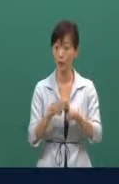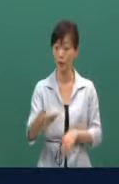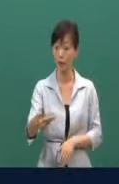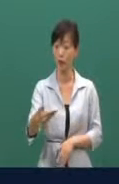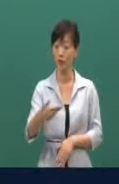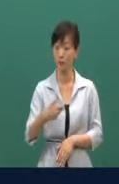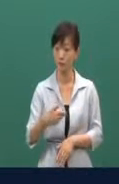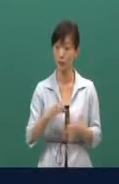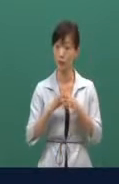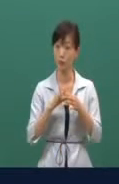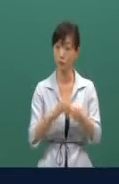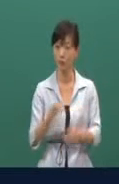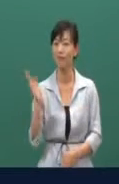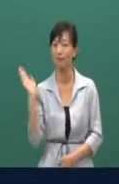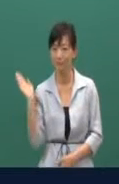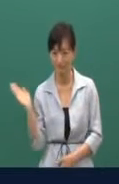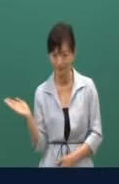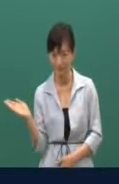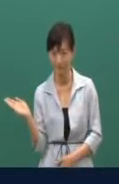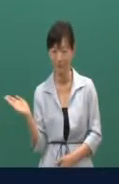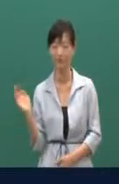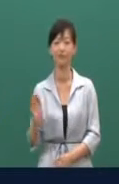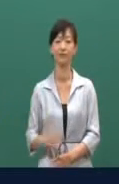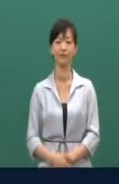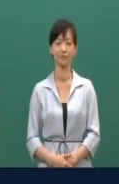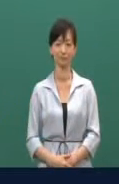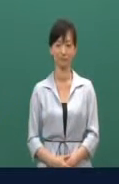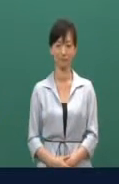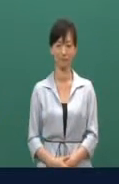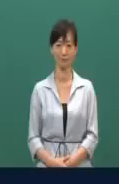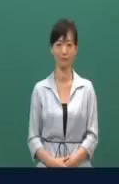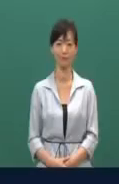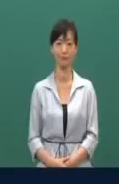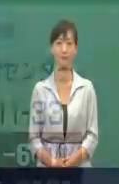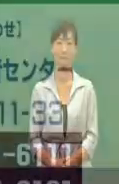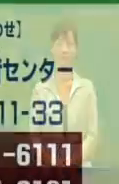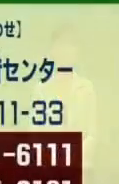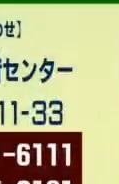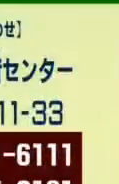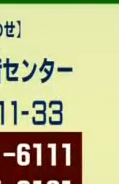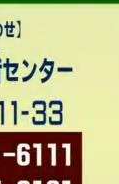申し込み方法やお問い合わせについてはご覧のところまで。